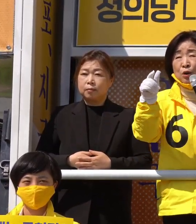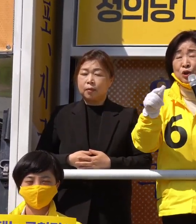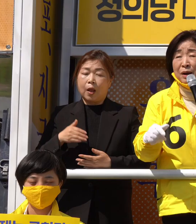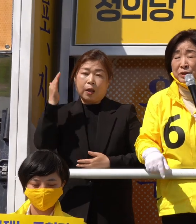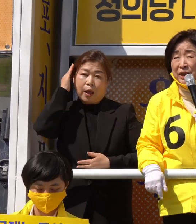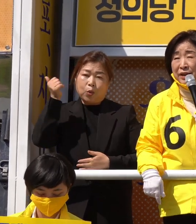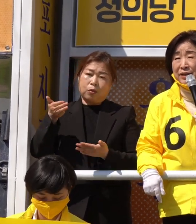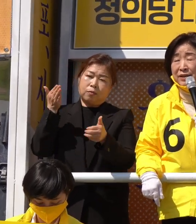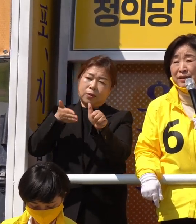대통령께 요청합니다.